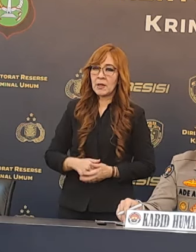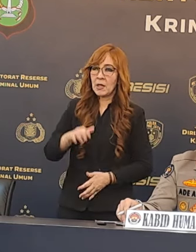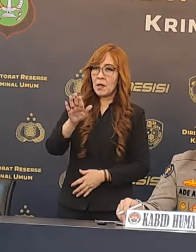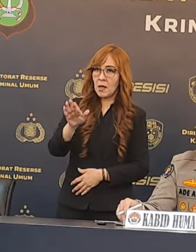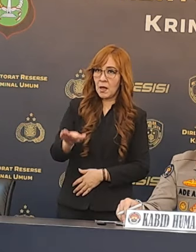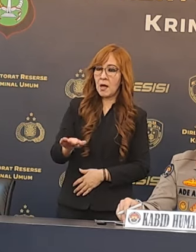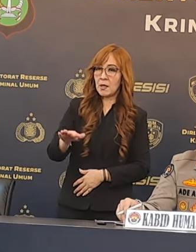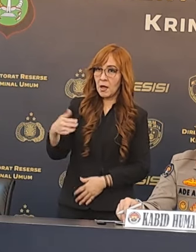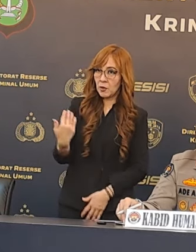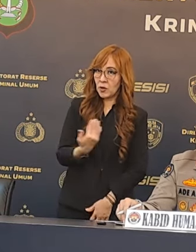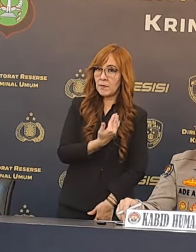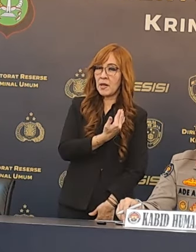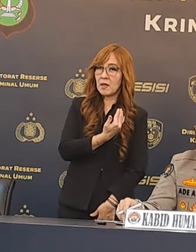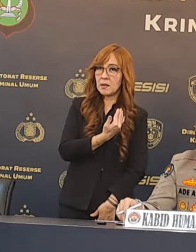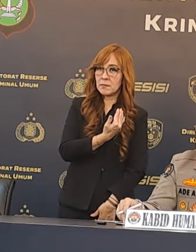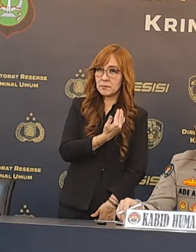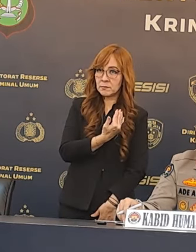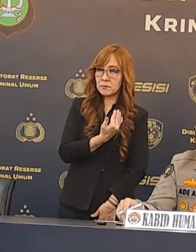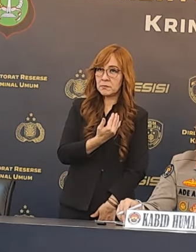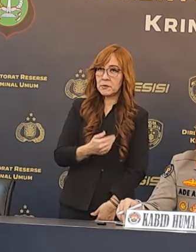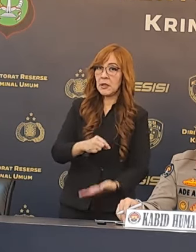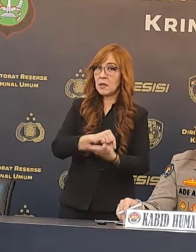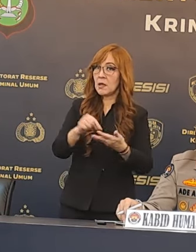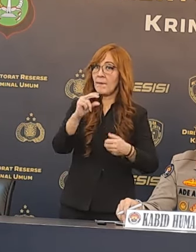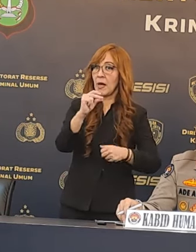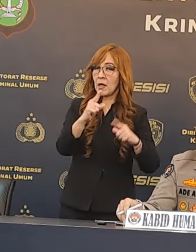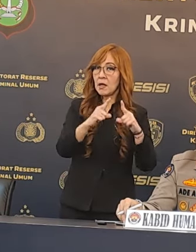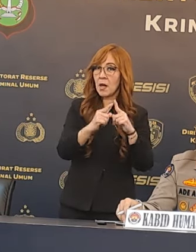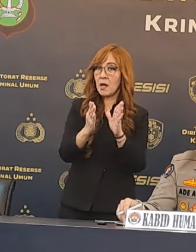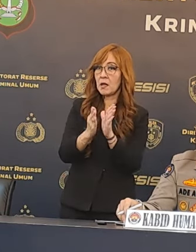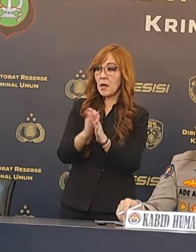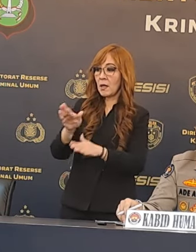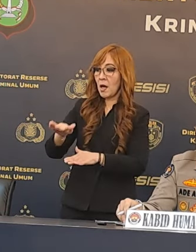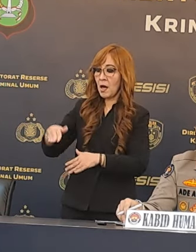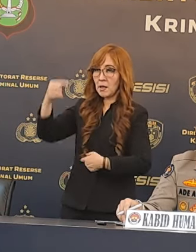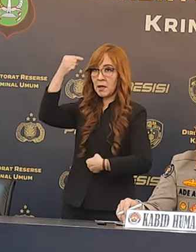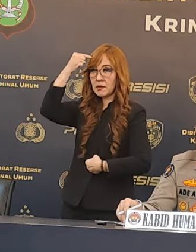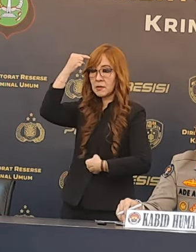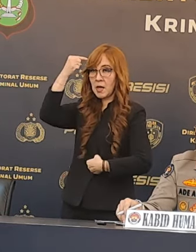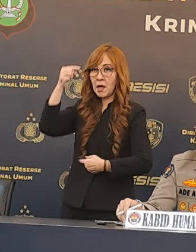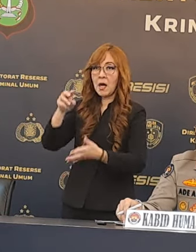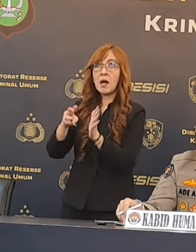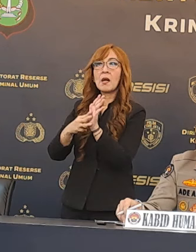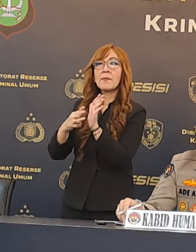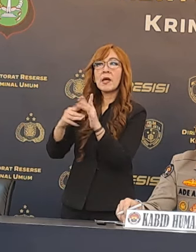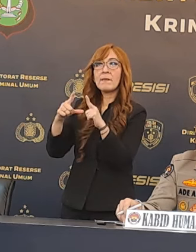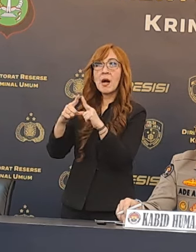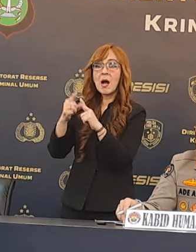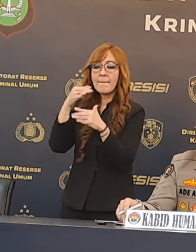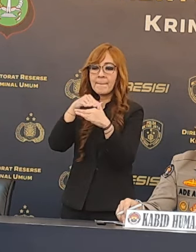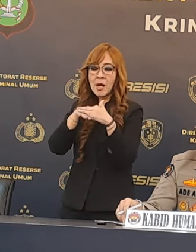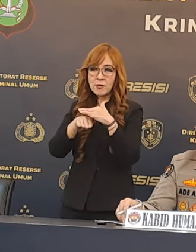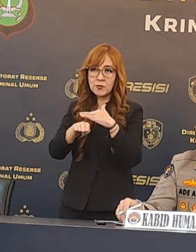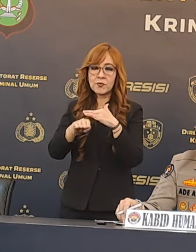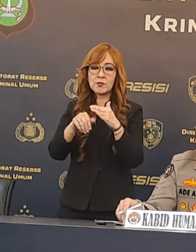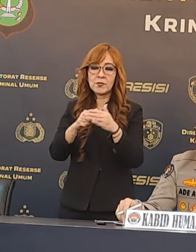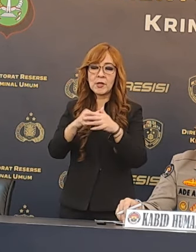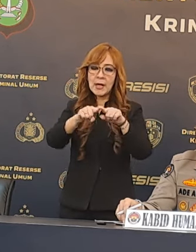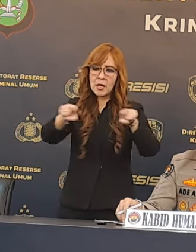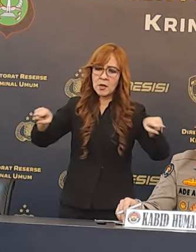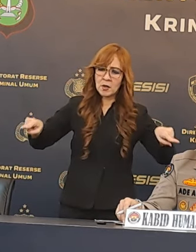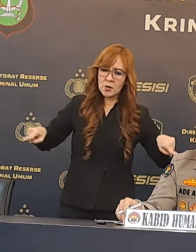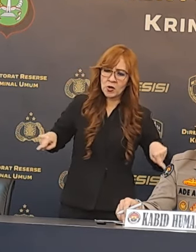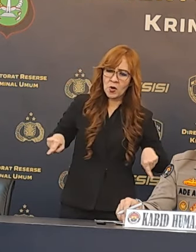anak korban yaitu RA dan anak tersangka MMA masuk ke dalam kolam